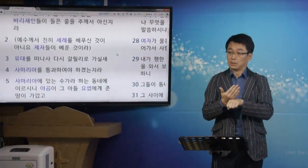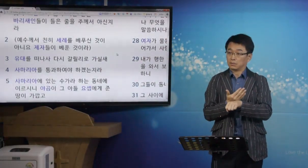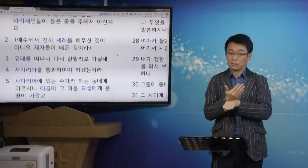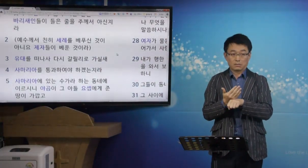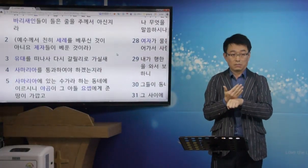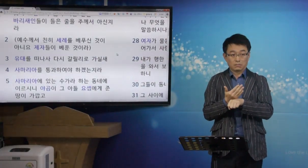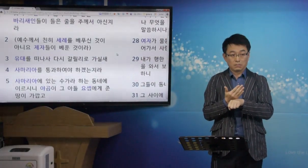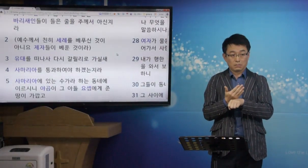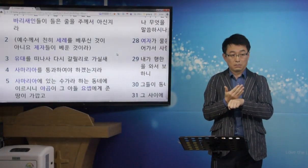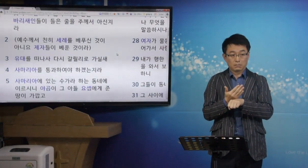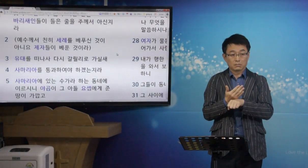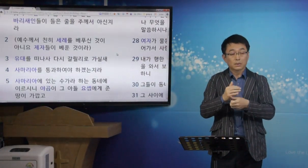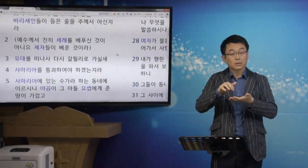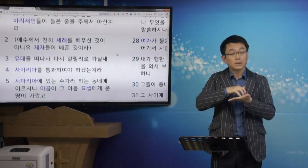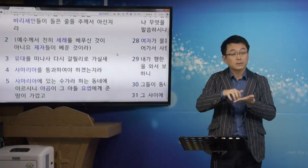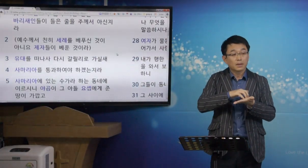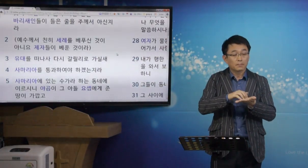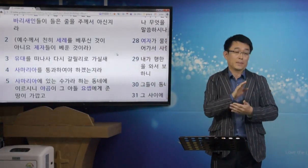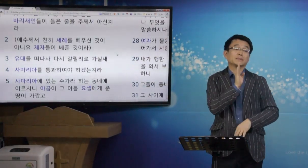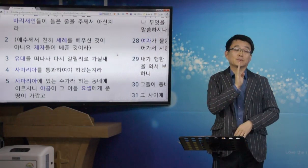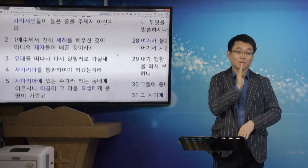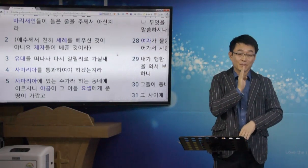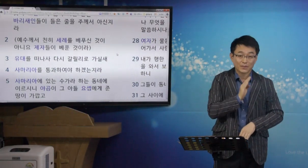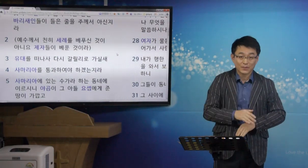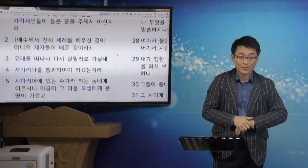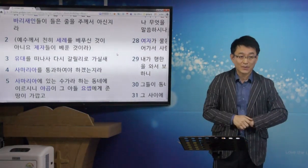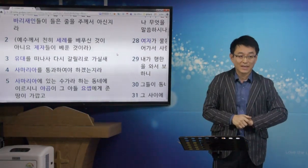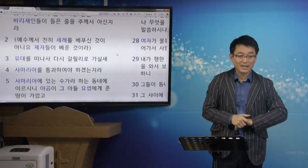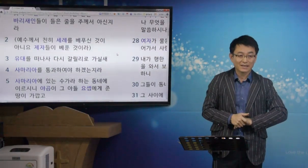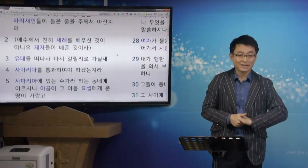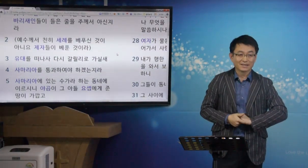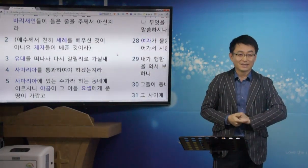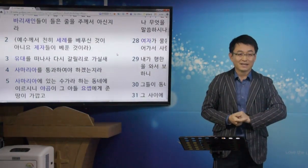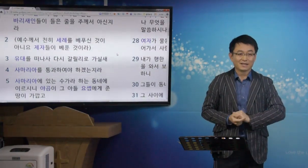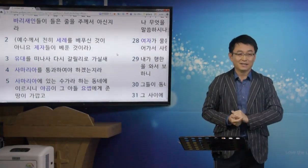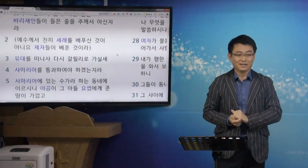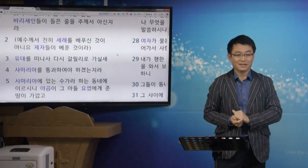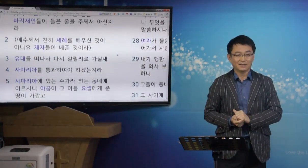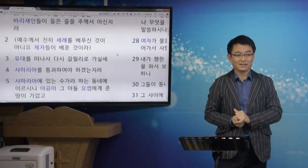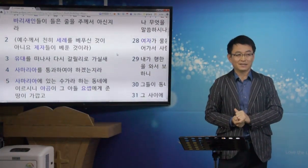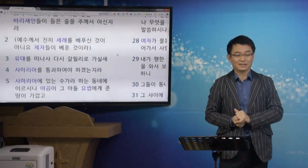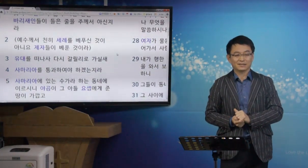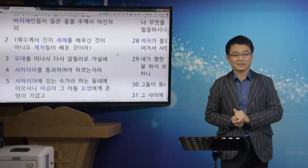6시면 9시간 딱 되죠. 계산이 딱 맞는 시간이죠.